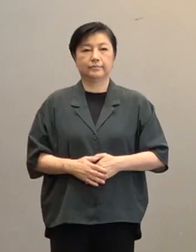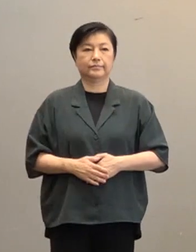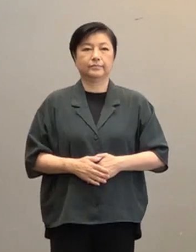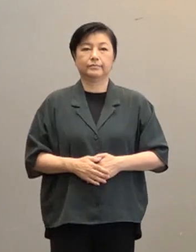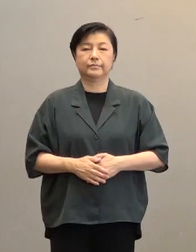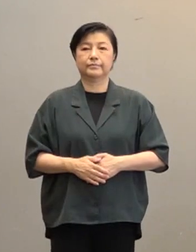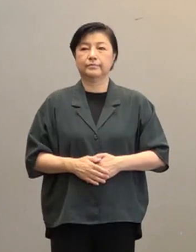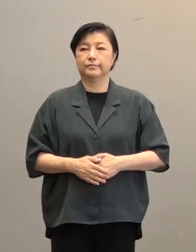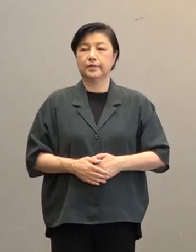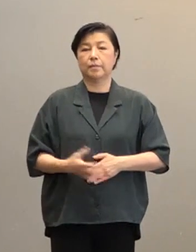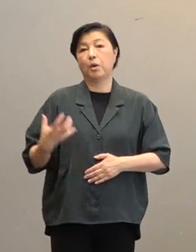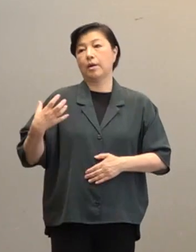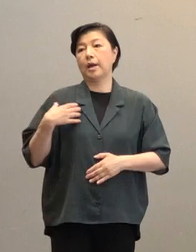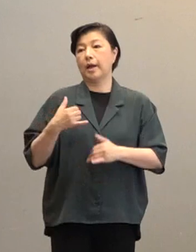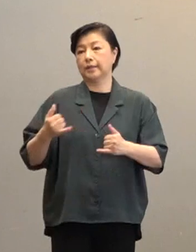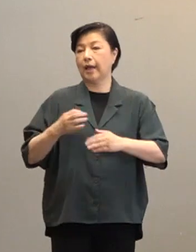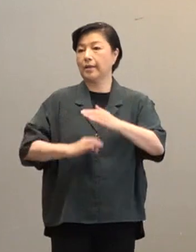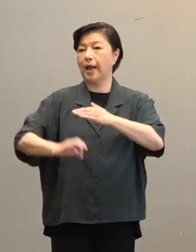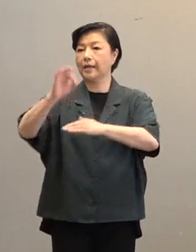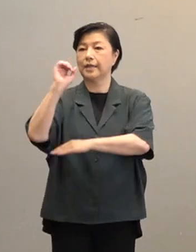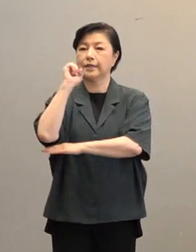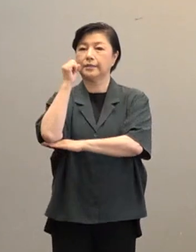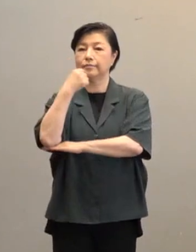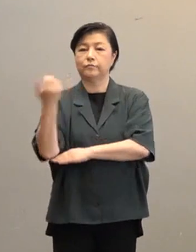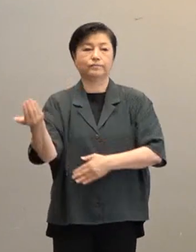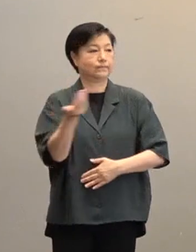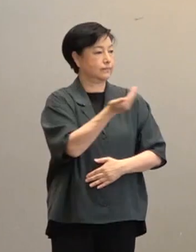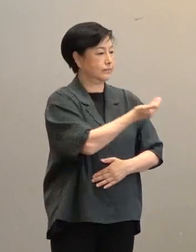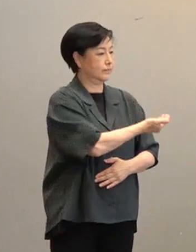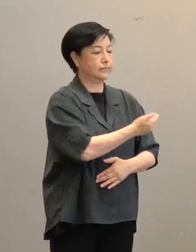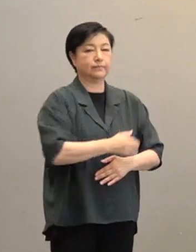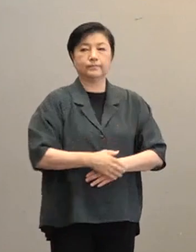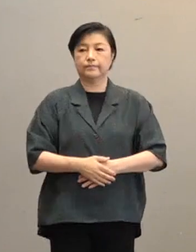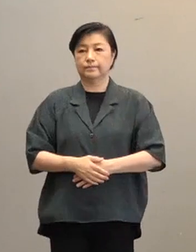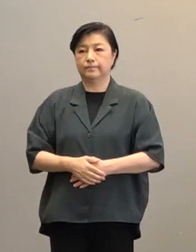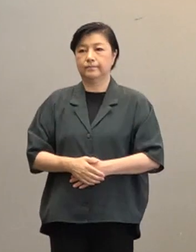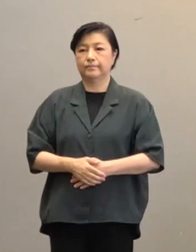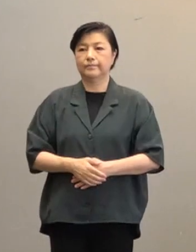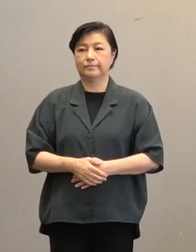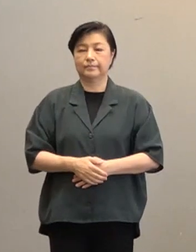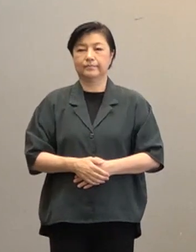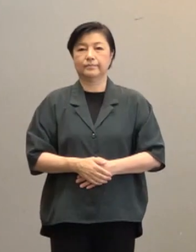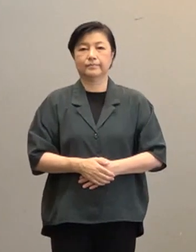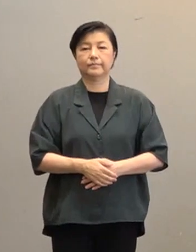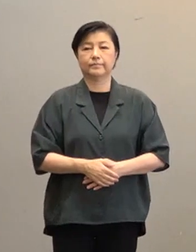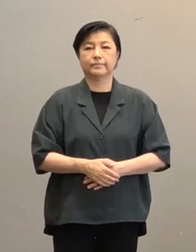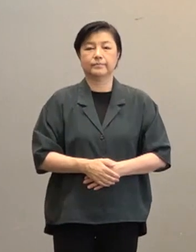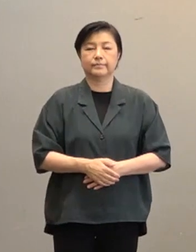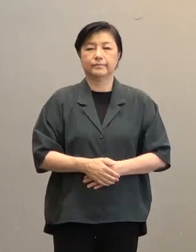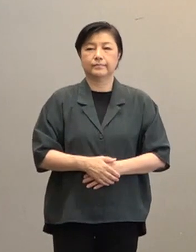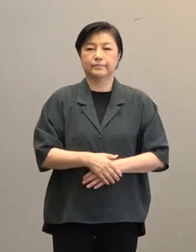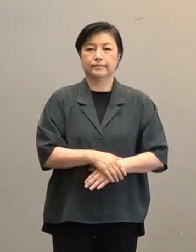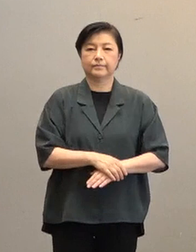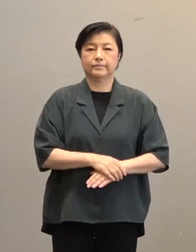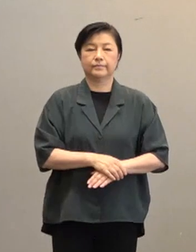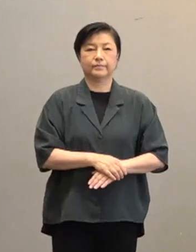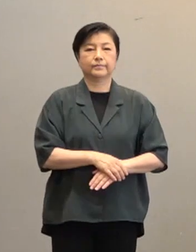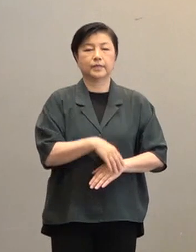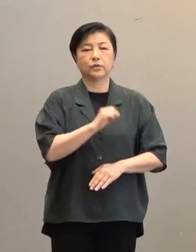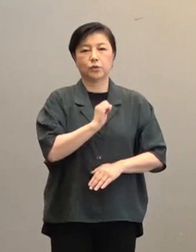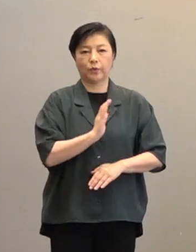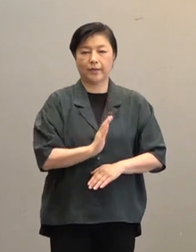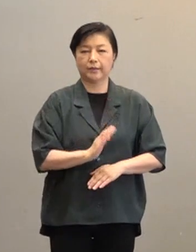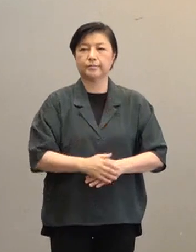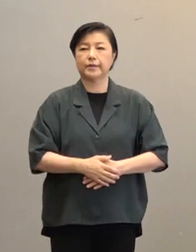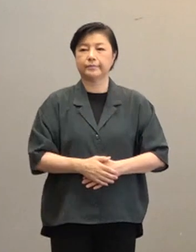それでは同じく幹事社朝日新聞さん、お願いします。 同じく今月から幹事社させていただきます、朝日新聞の田中です。どうぞよろしくお願いいた